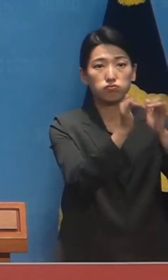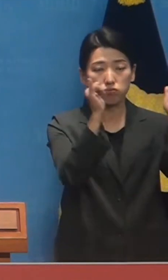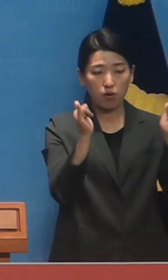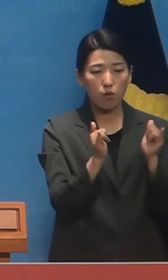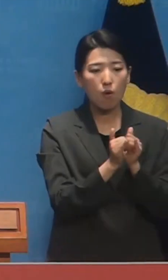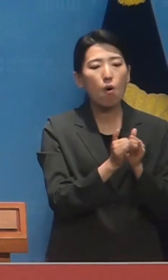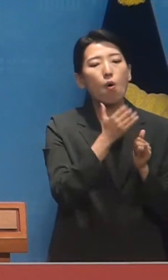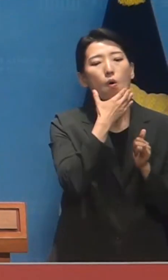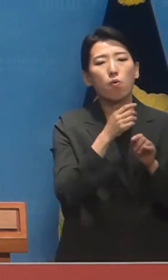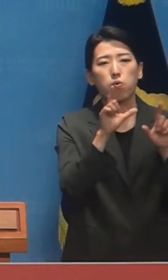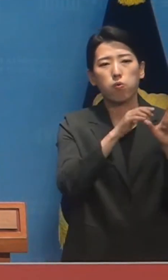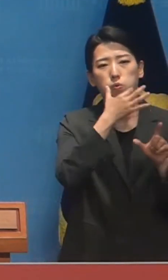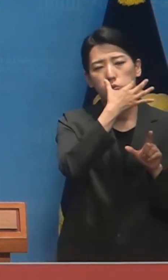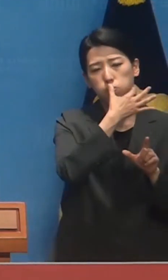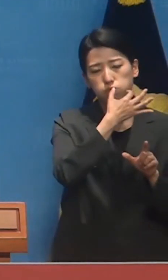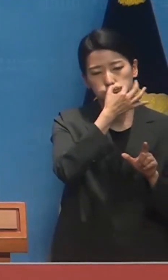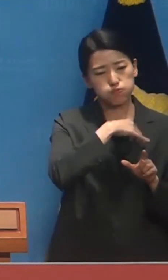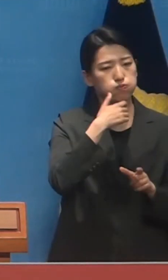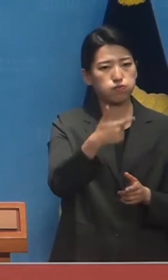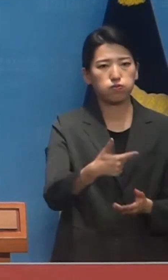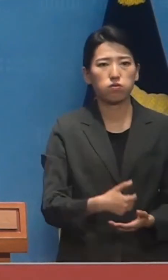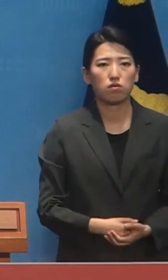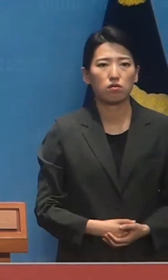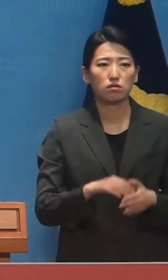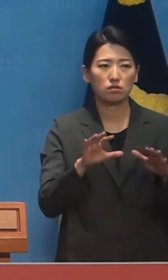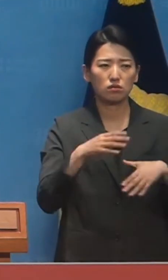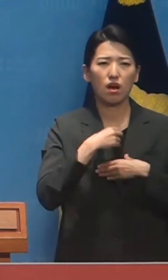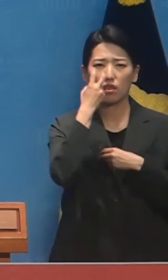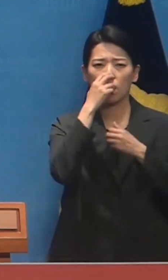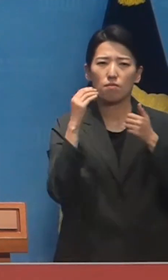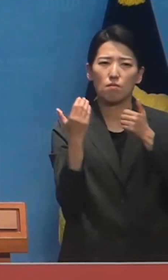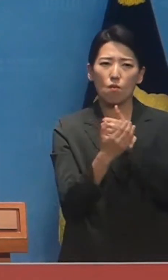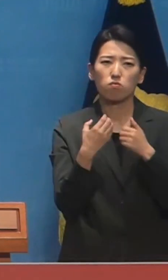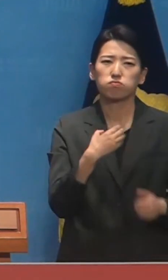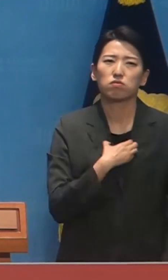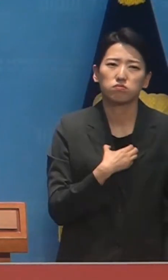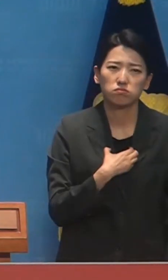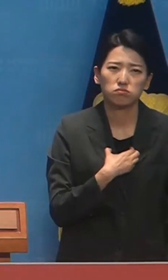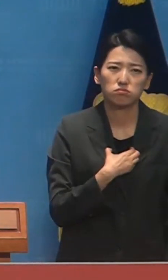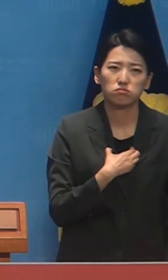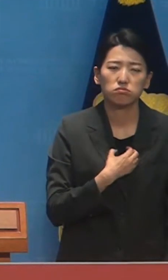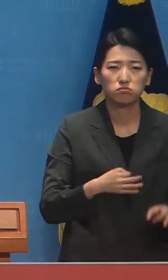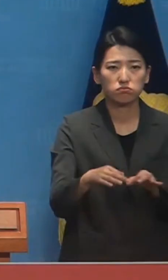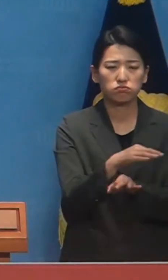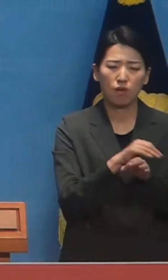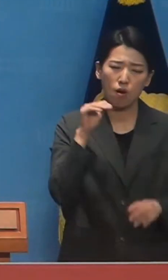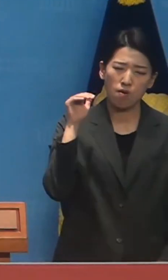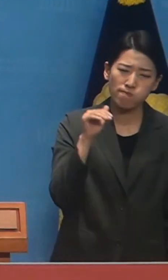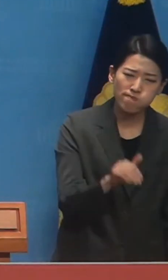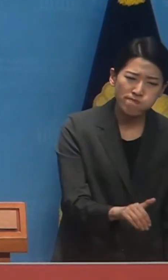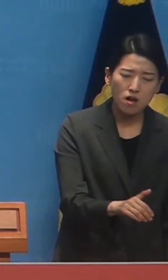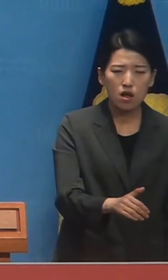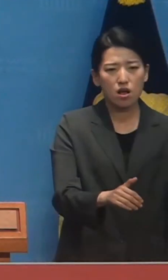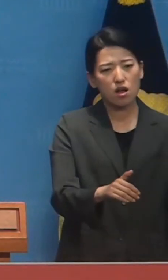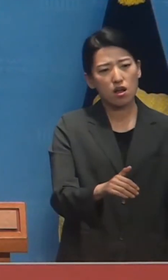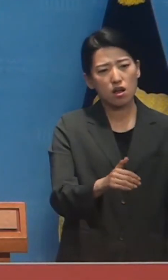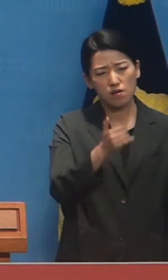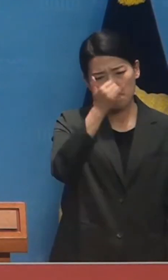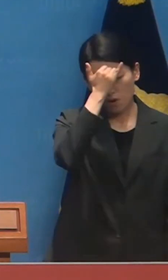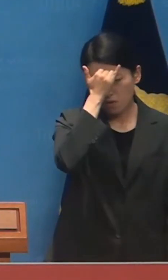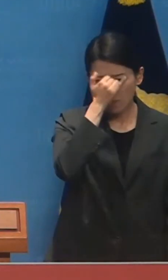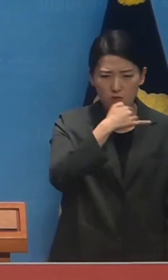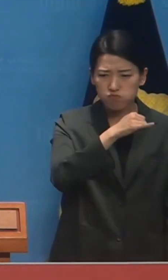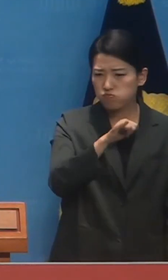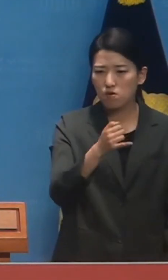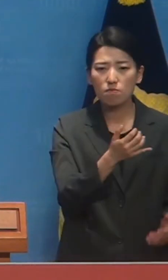변화시켰습니다. 오늘날 우리 사회는 안보의 위기, 경제 침체, 도덕적 혼란 속에 놓여 있습니다. 흔히